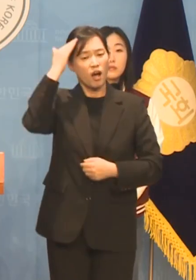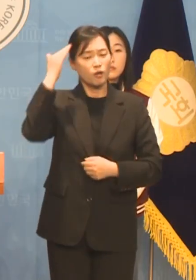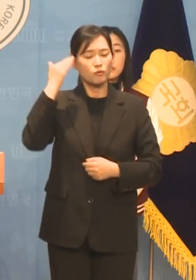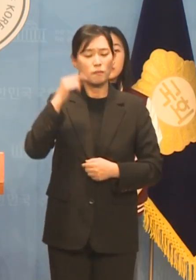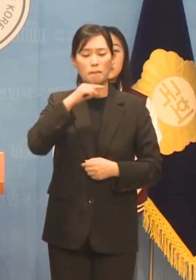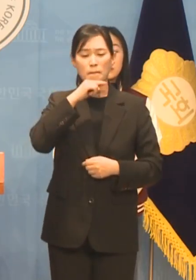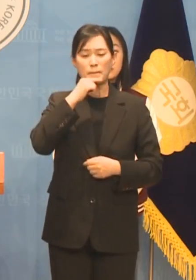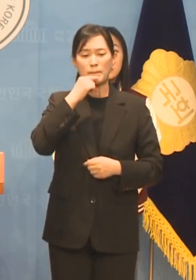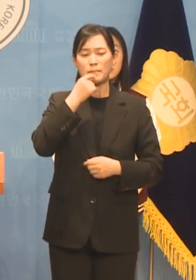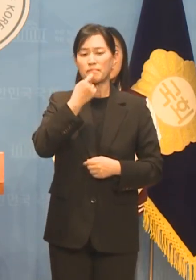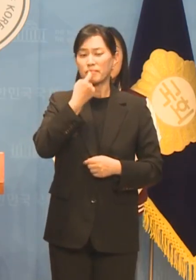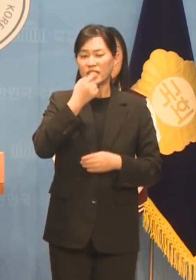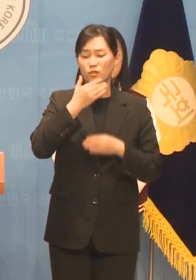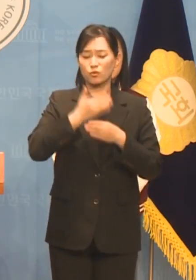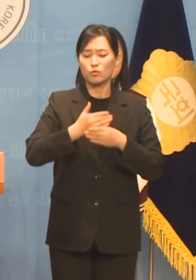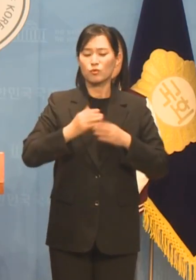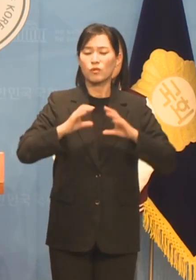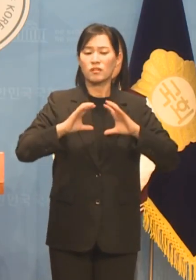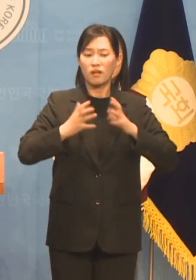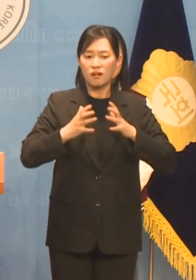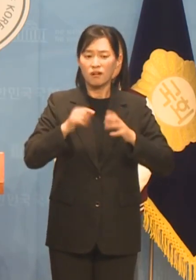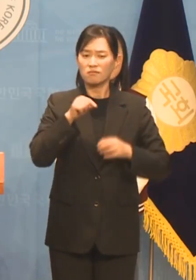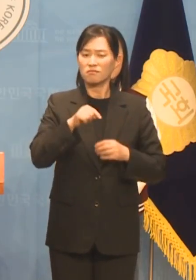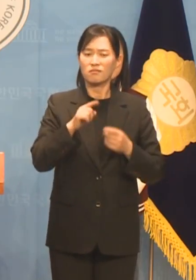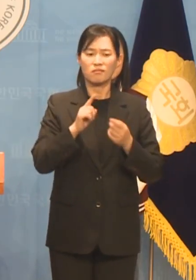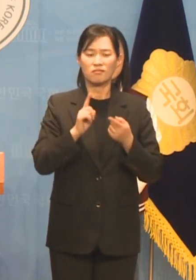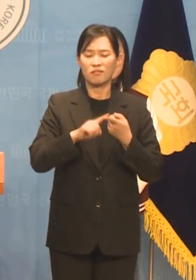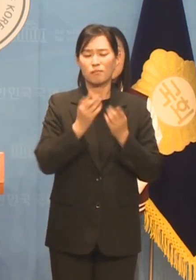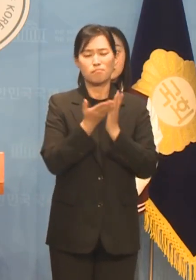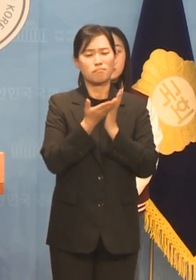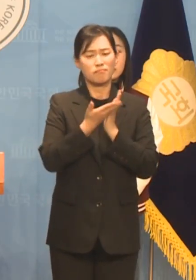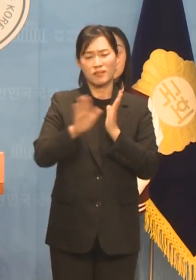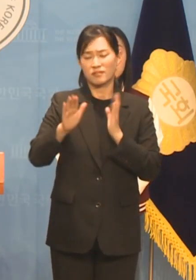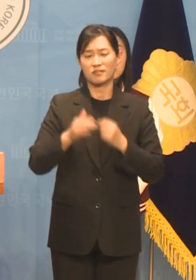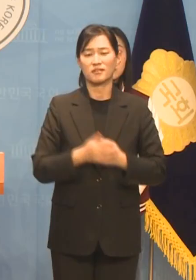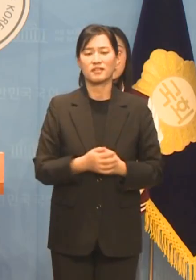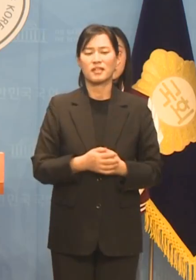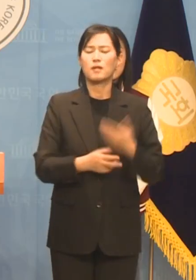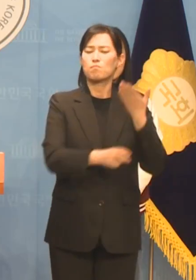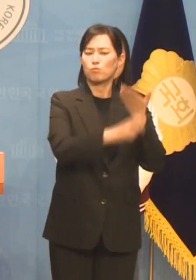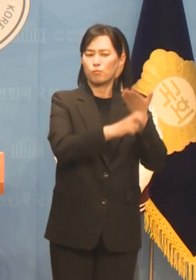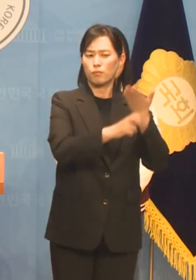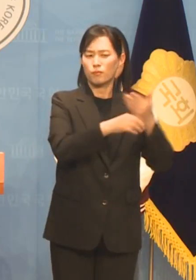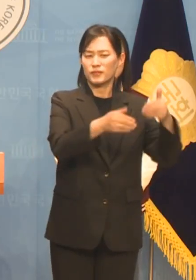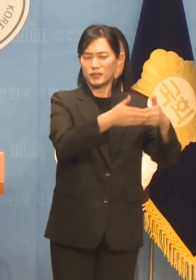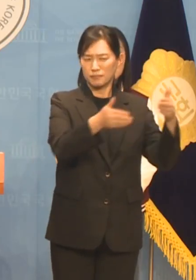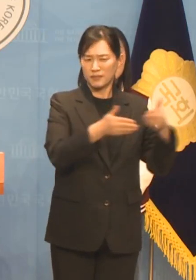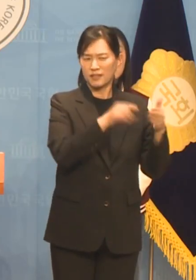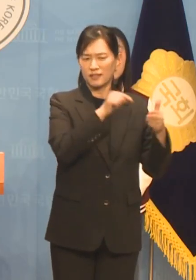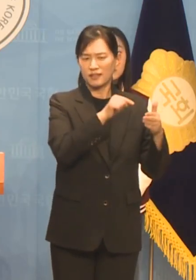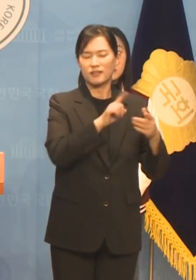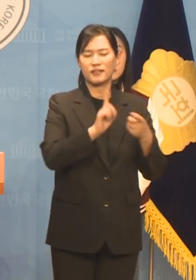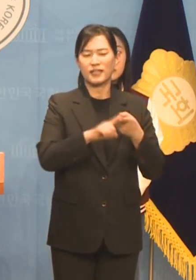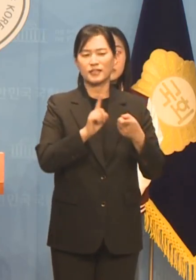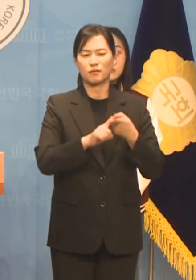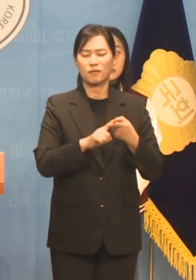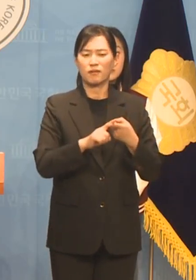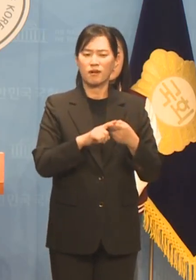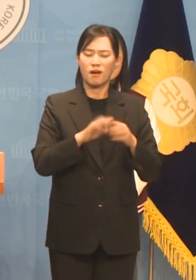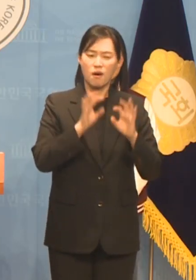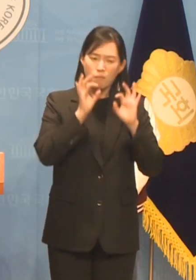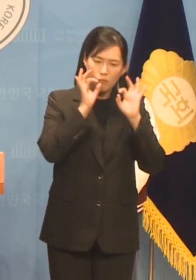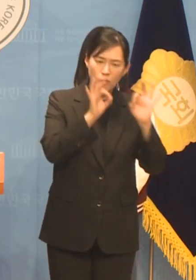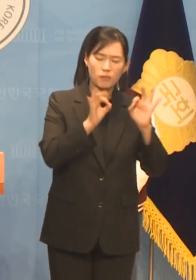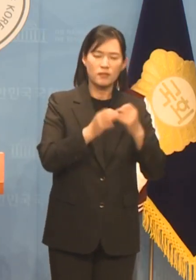민주공화국이라는 사실을 인정하지 않는 이적 행위 아닙니까? 저희는 이러한 불법 집단, 반국가 세력의 실체를 눈앞에서